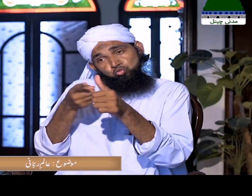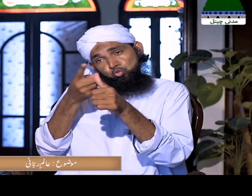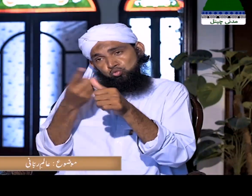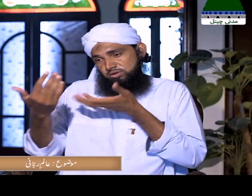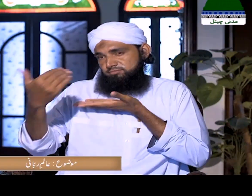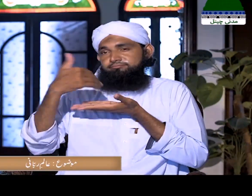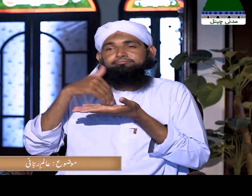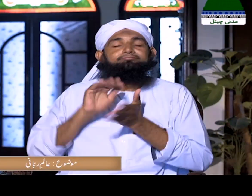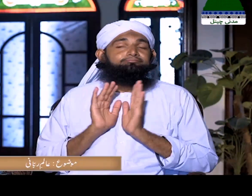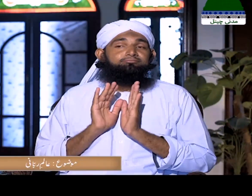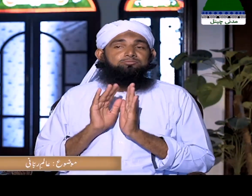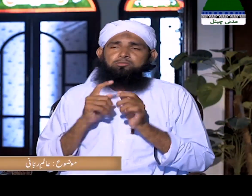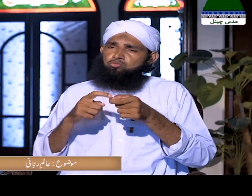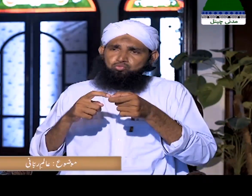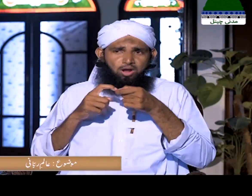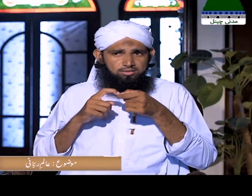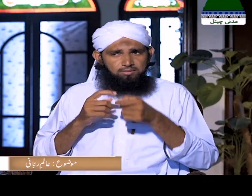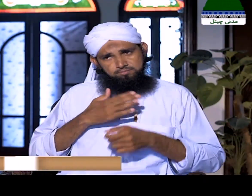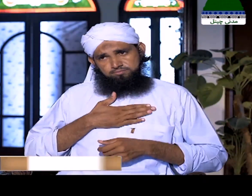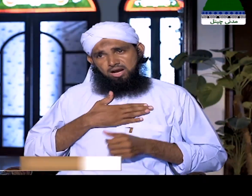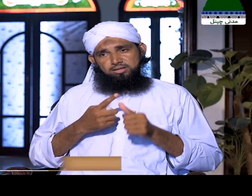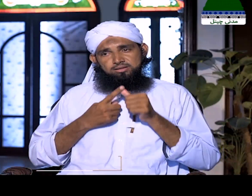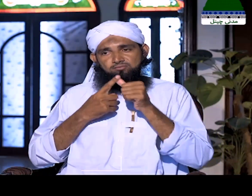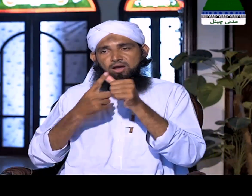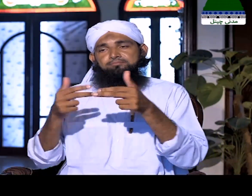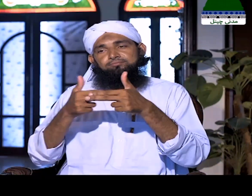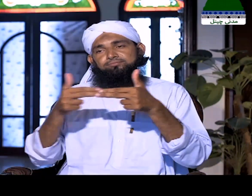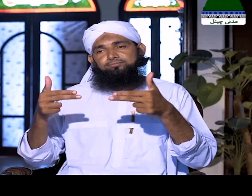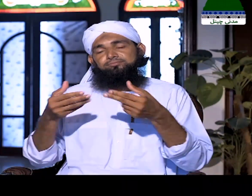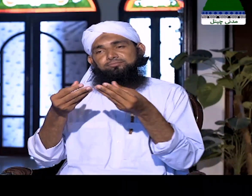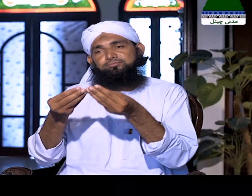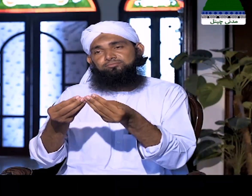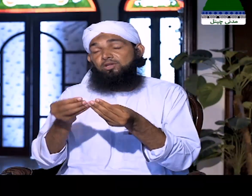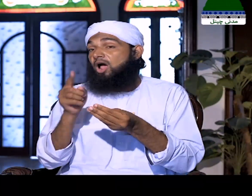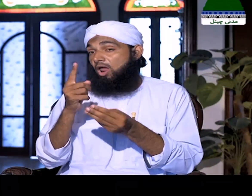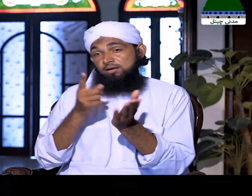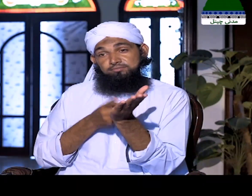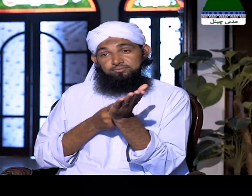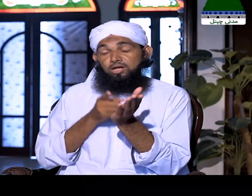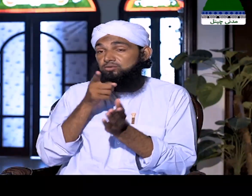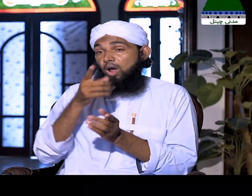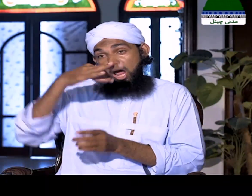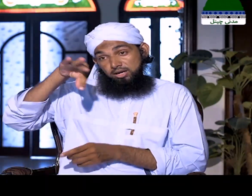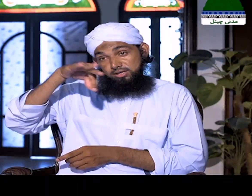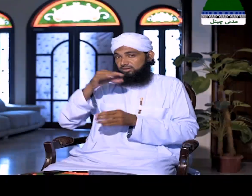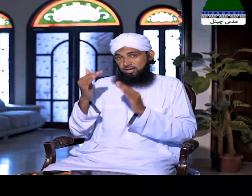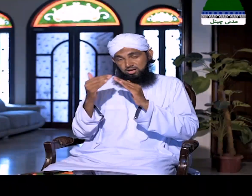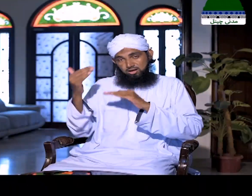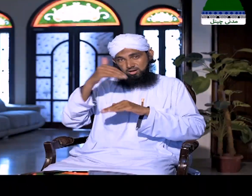جا، پھر مجھ سے سوال کر، میں تجھے جواب دوں گا۔ جب تو میرے پاس آئے تو اکیلے ہی آنا اور